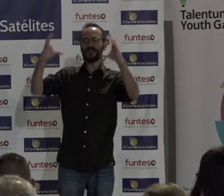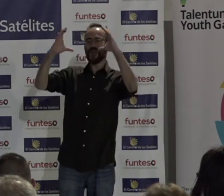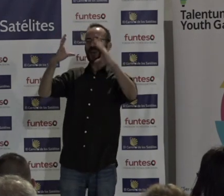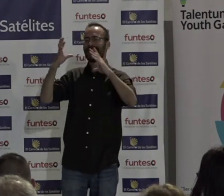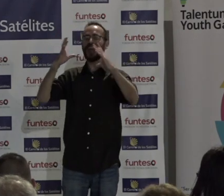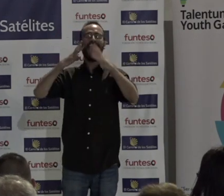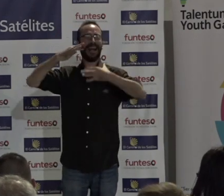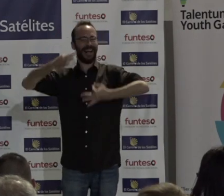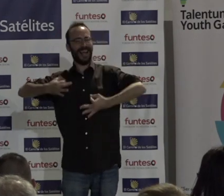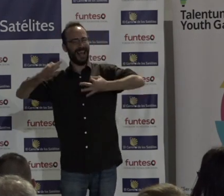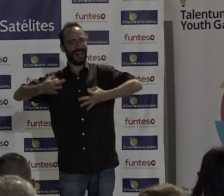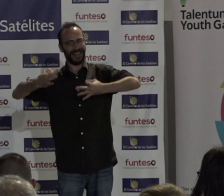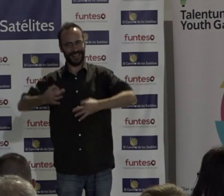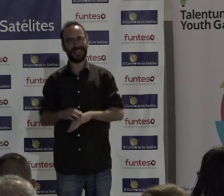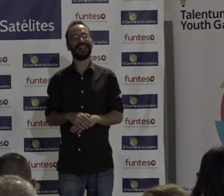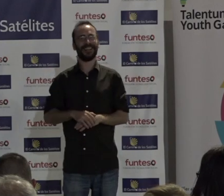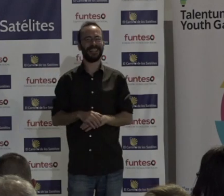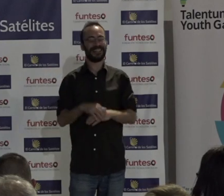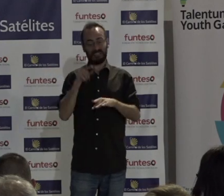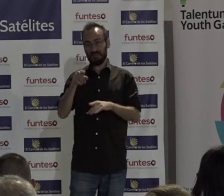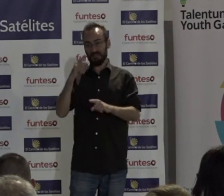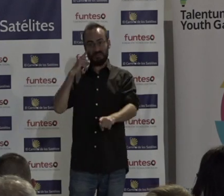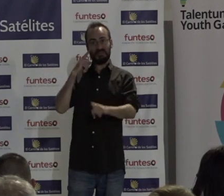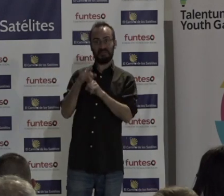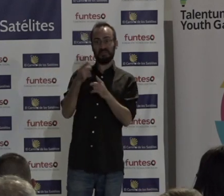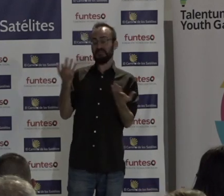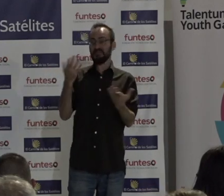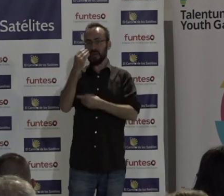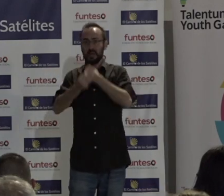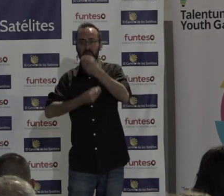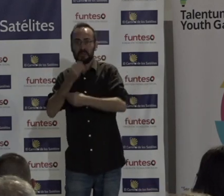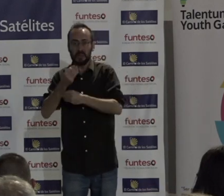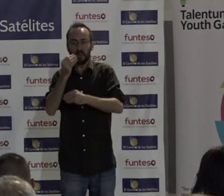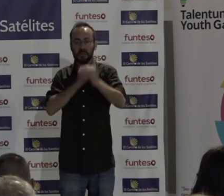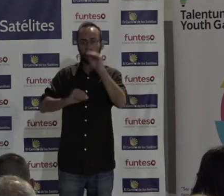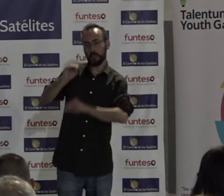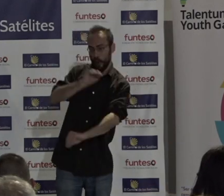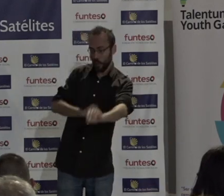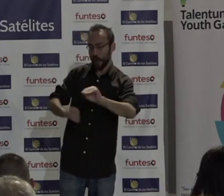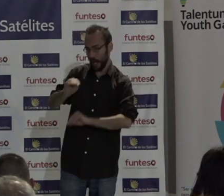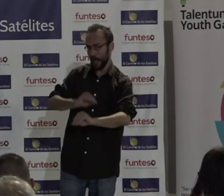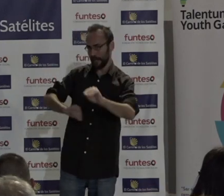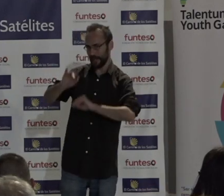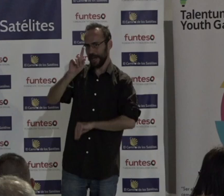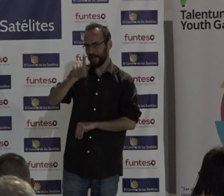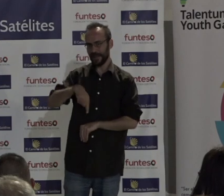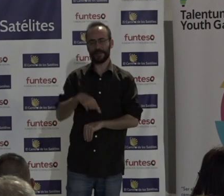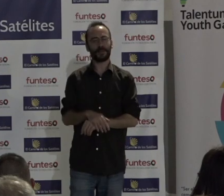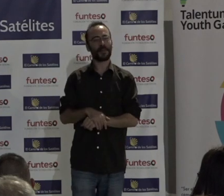en algo pues un poco sostenible y que realmente puedan solucionar algo, ¿no?, y aportar su granito de